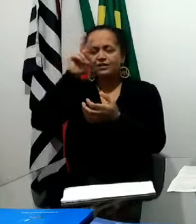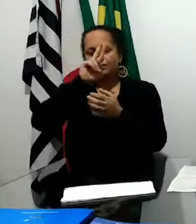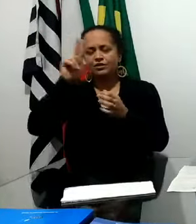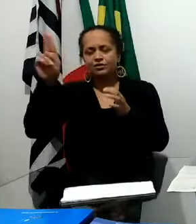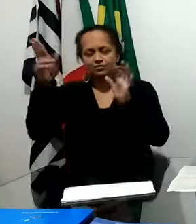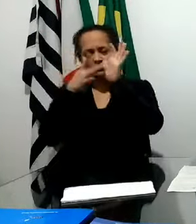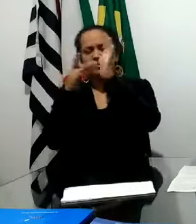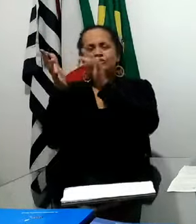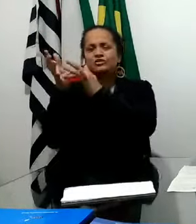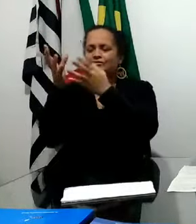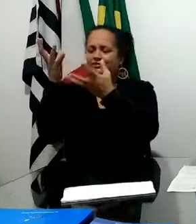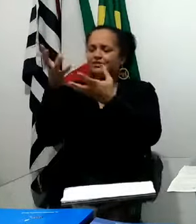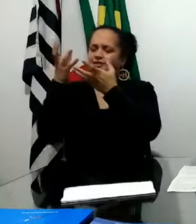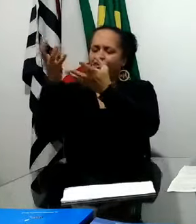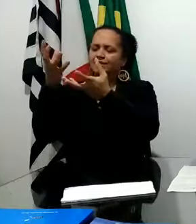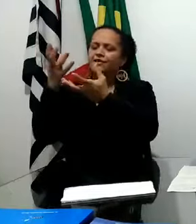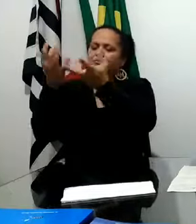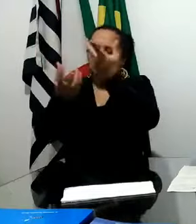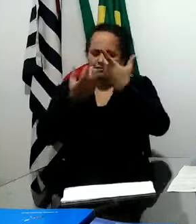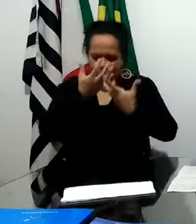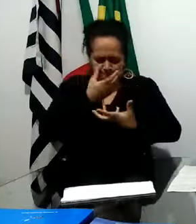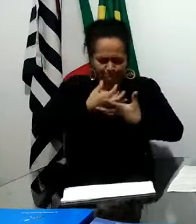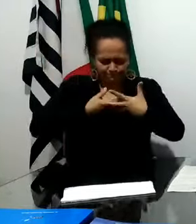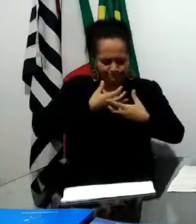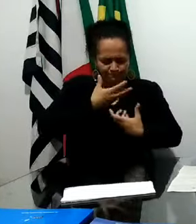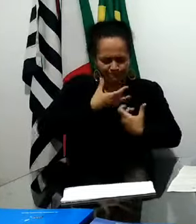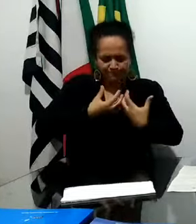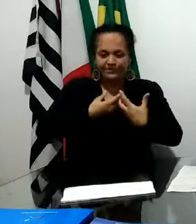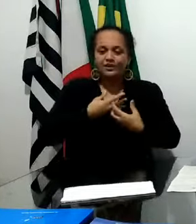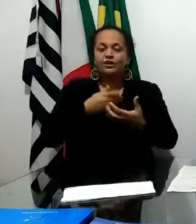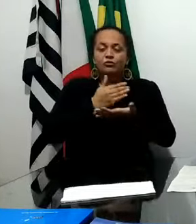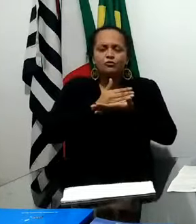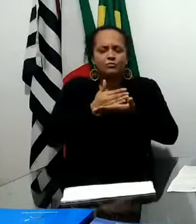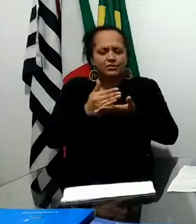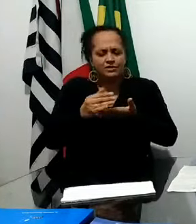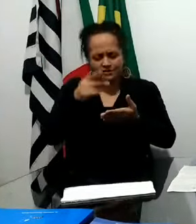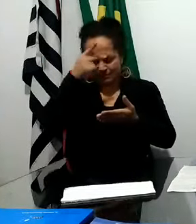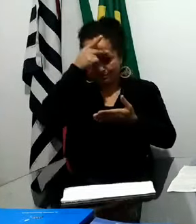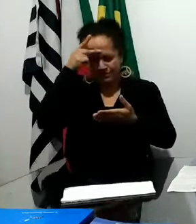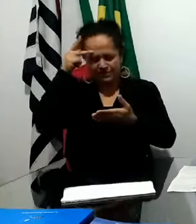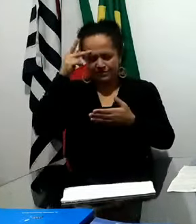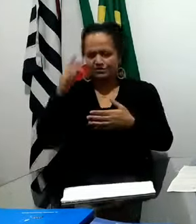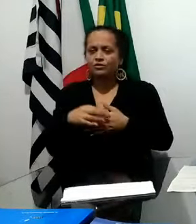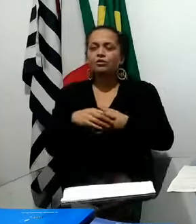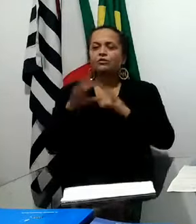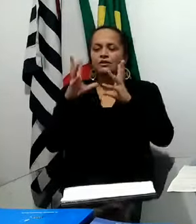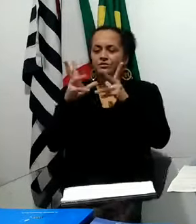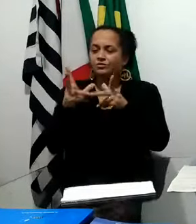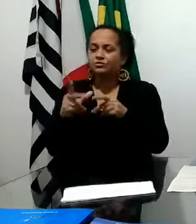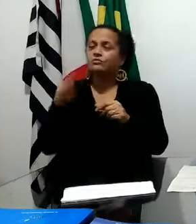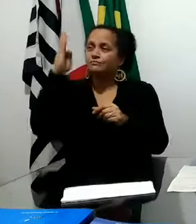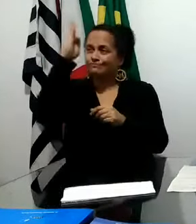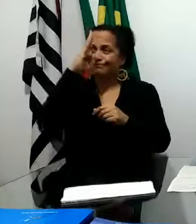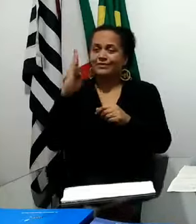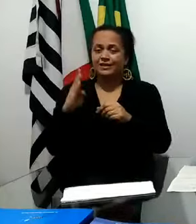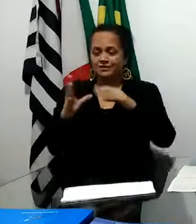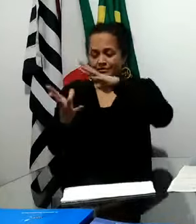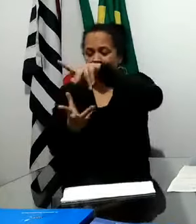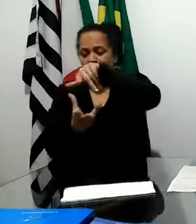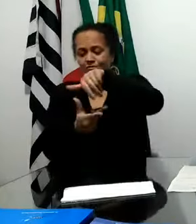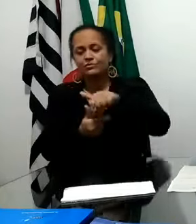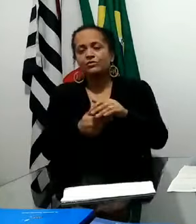um avivamento espiritual, a começar pelas lideranças eclesiásticas no Brasil e no mundo.